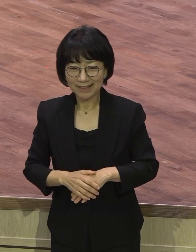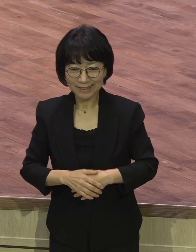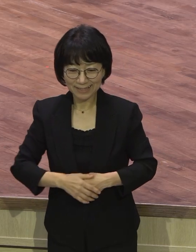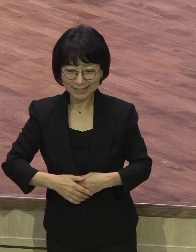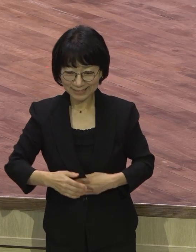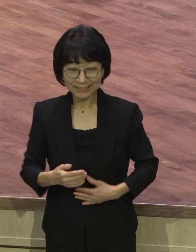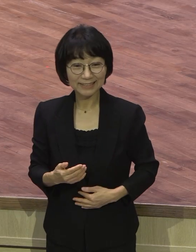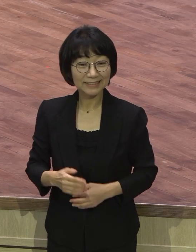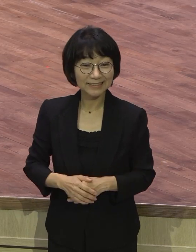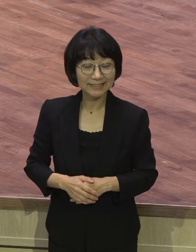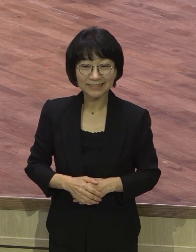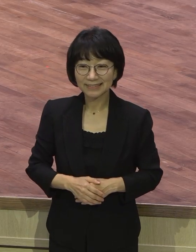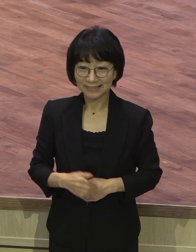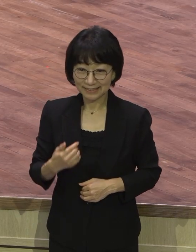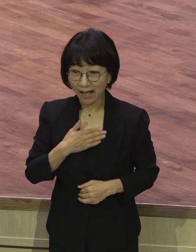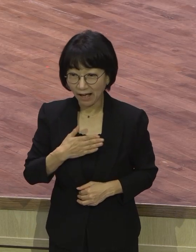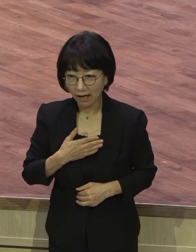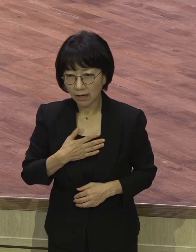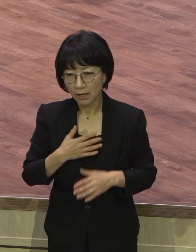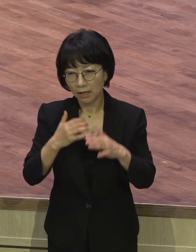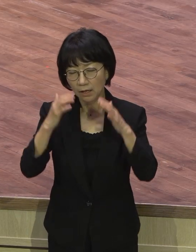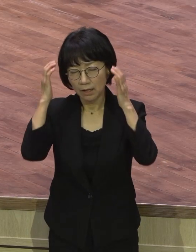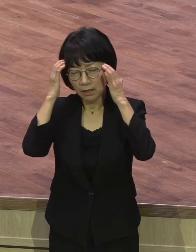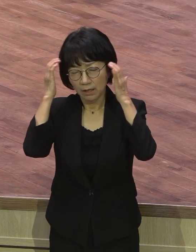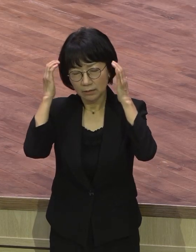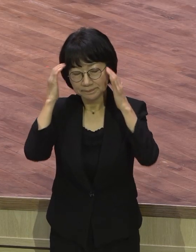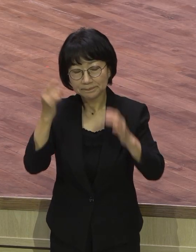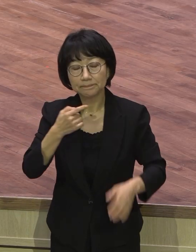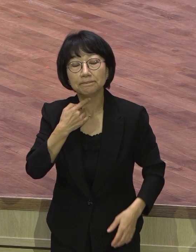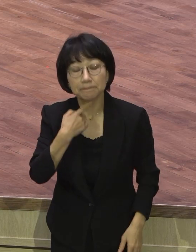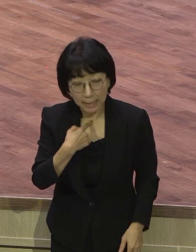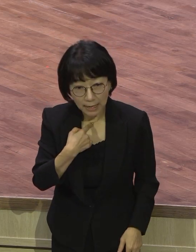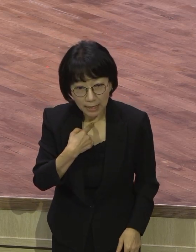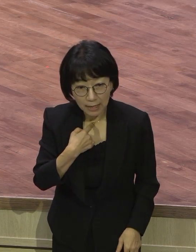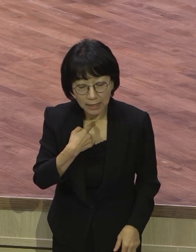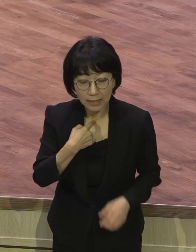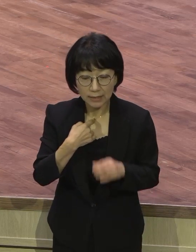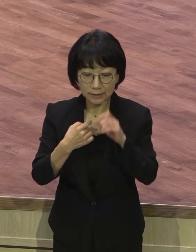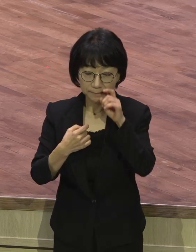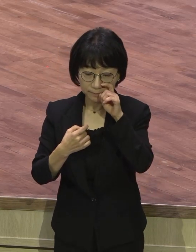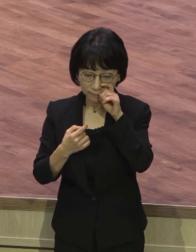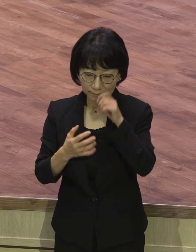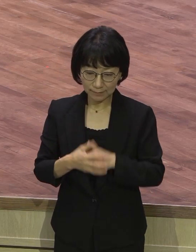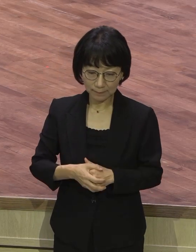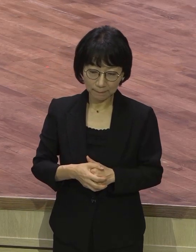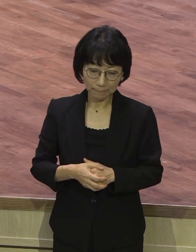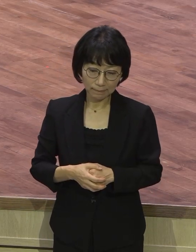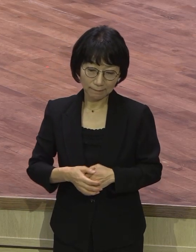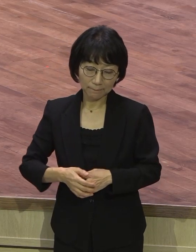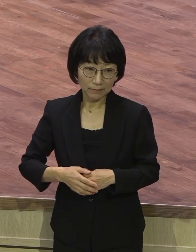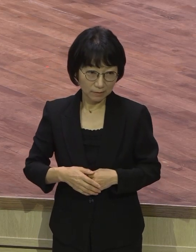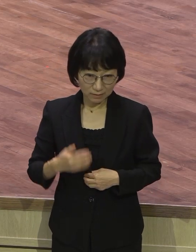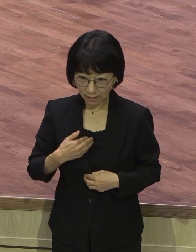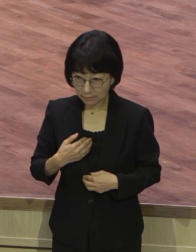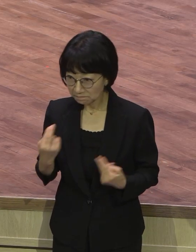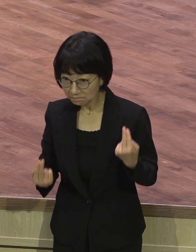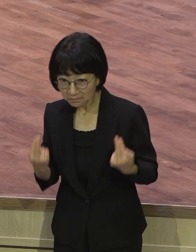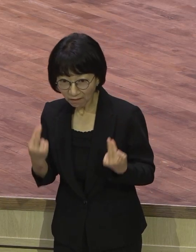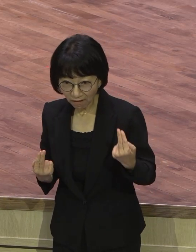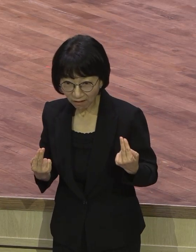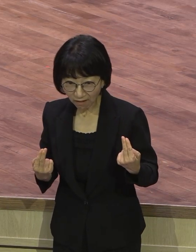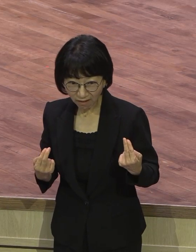제가 여러분이 안당한 고난을 저 당한 사람이잖아요. 나같이 고난 당한 사람 중에 한 명도 없어요.